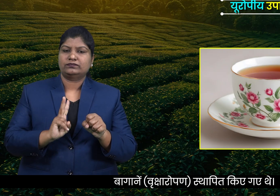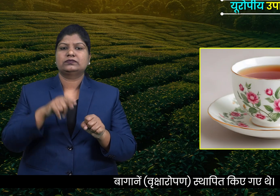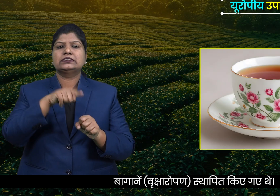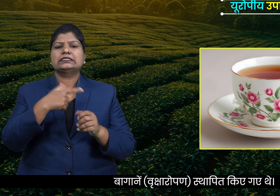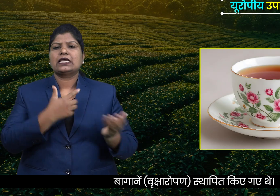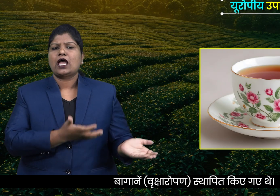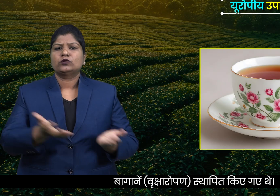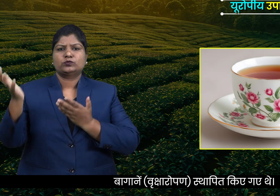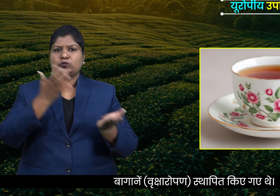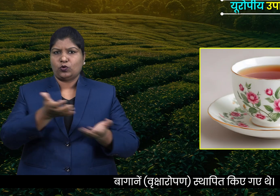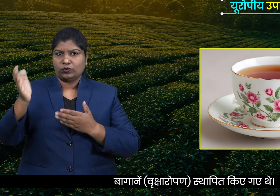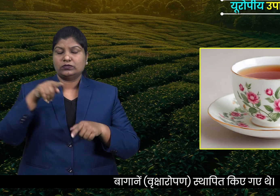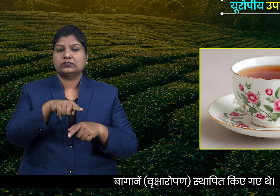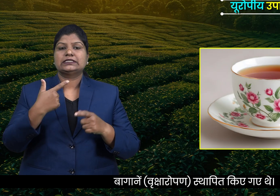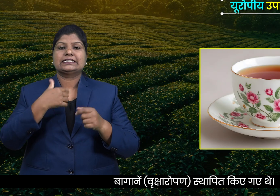थे।